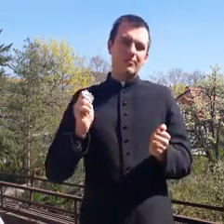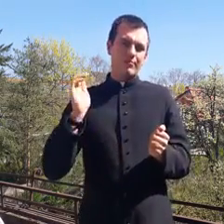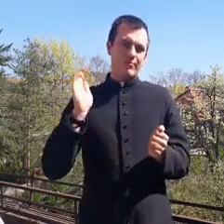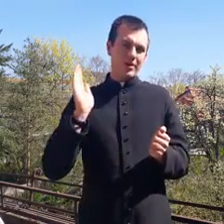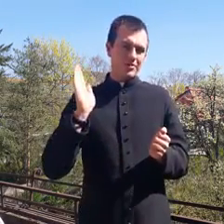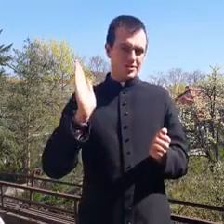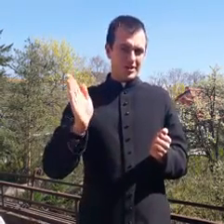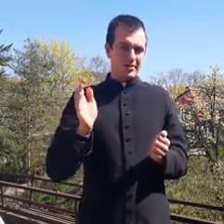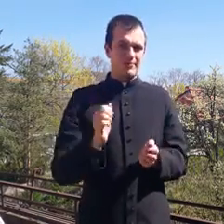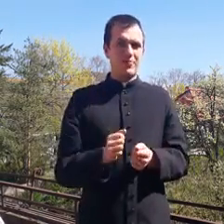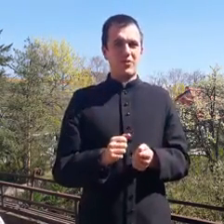będzie